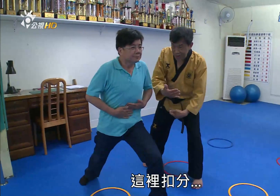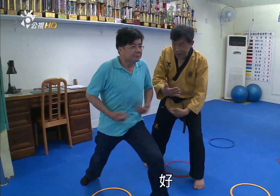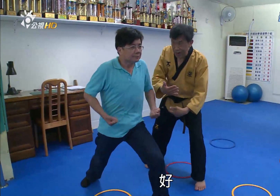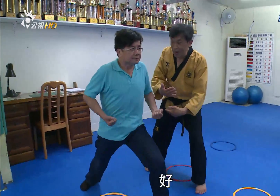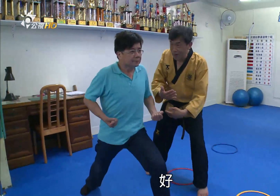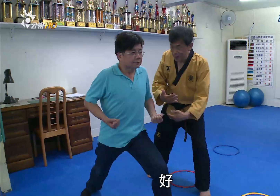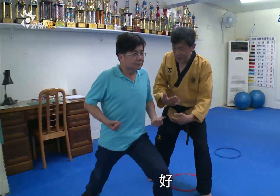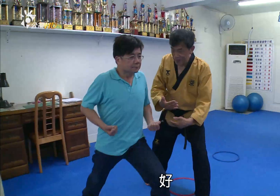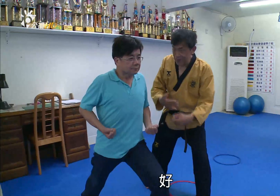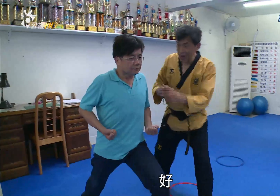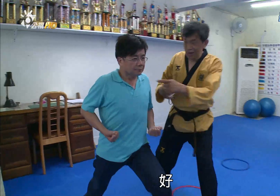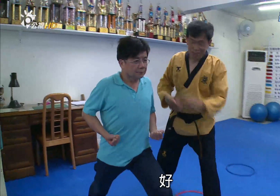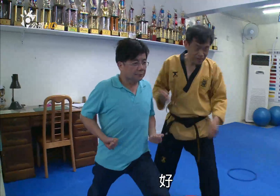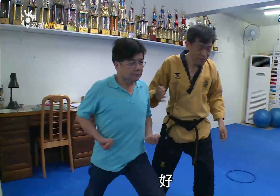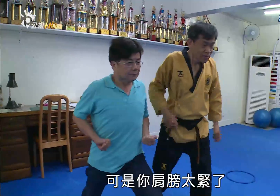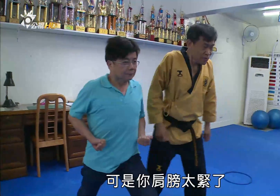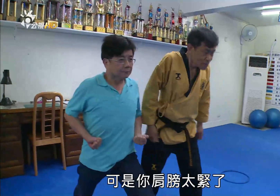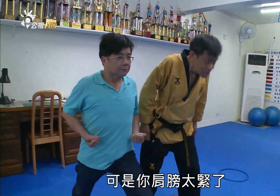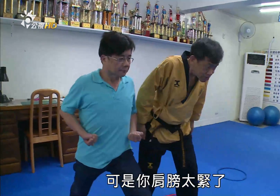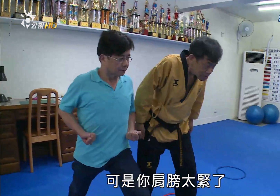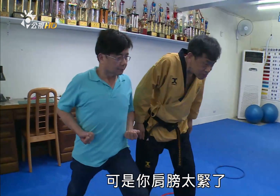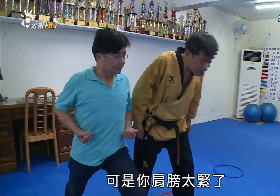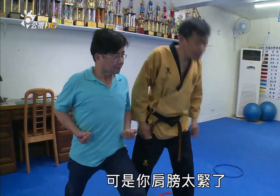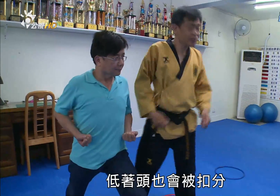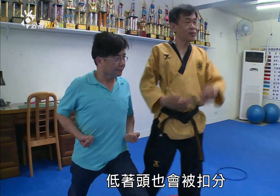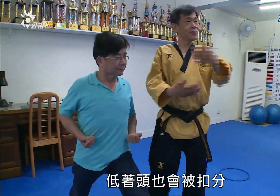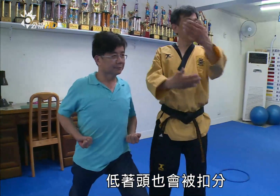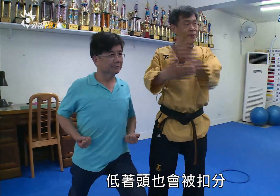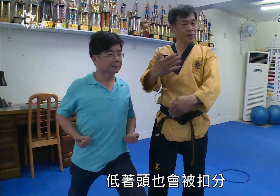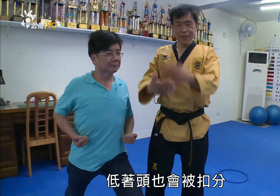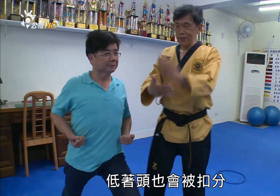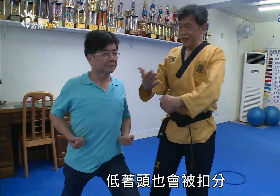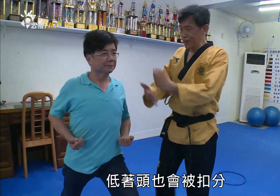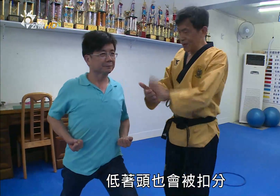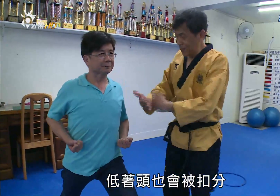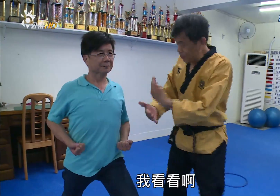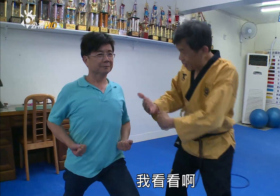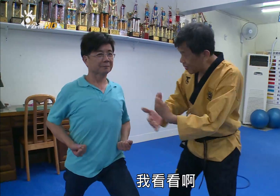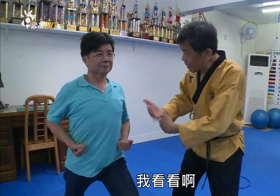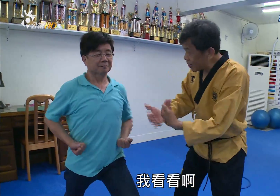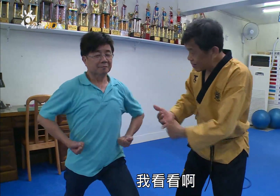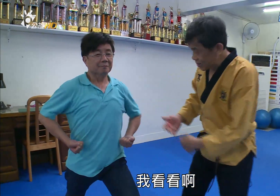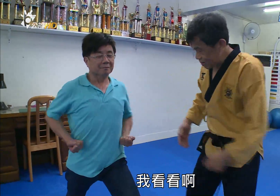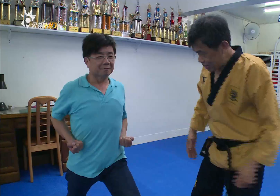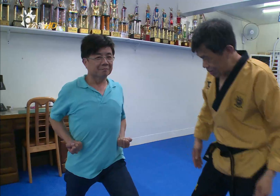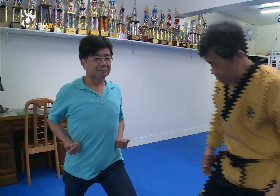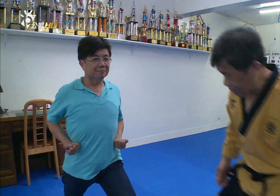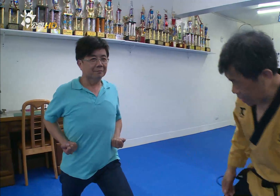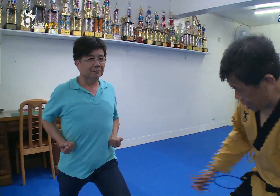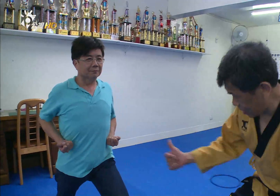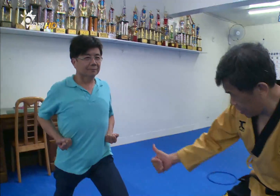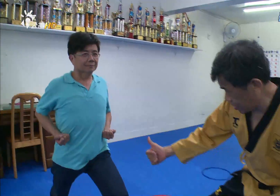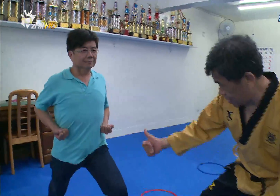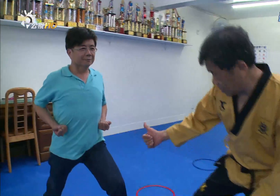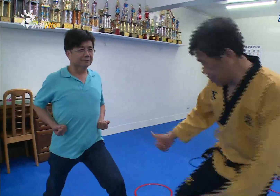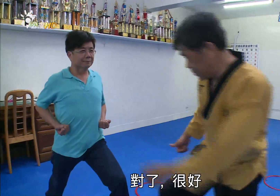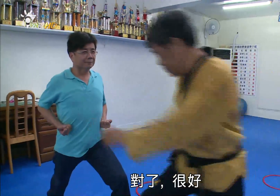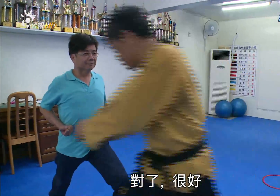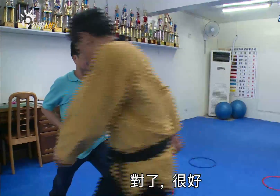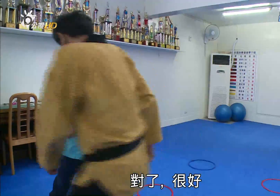好。可是你肩膀太紧了，低着头啊，也会被扣分。啊，我看看啊，哎，对了，很